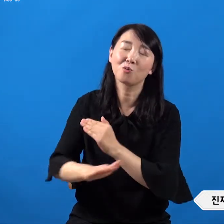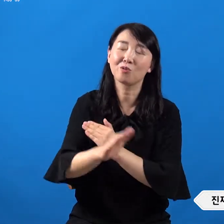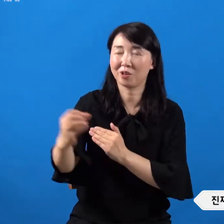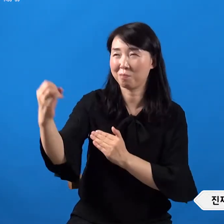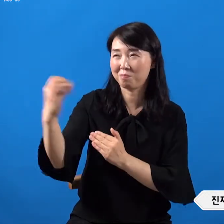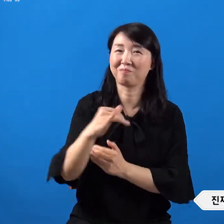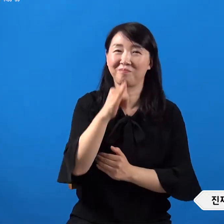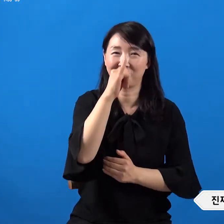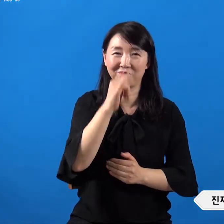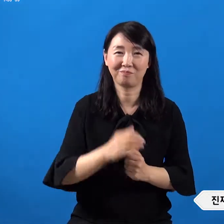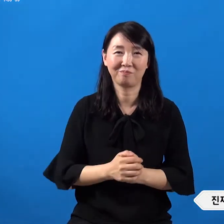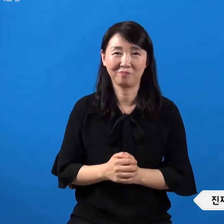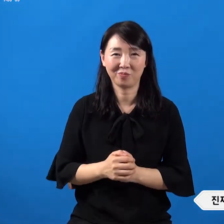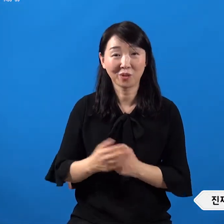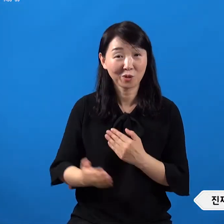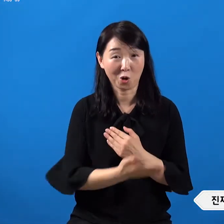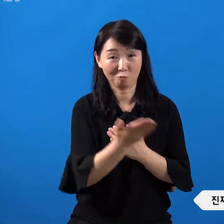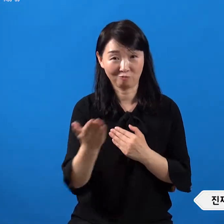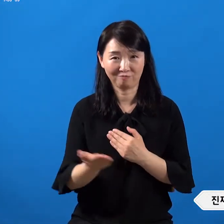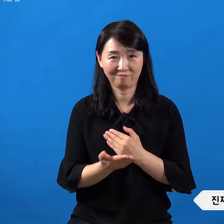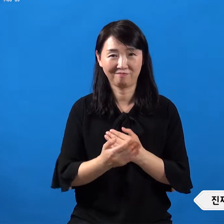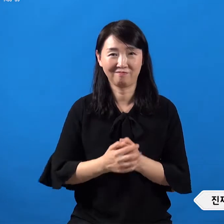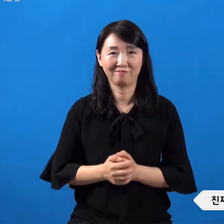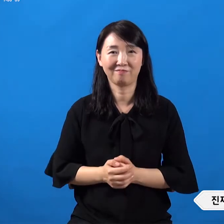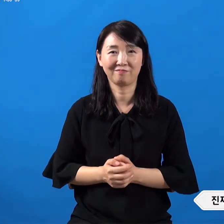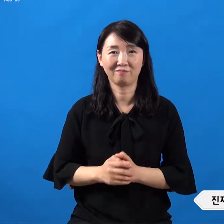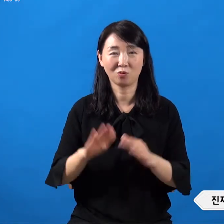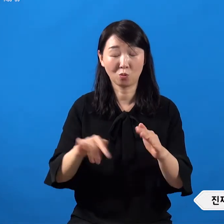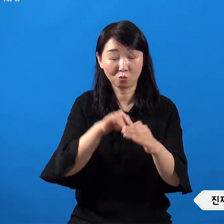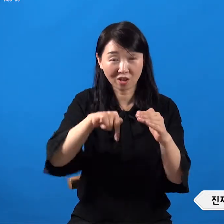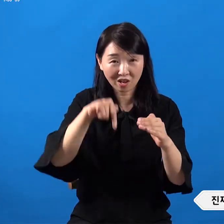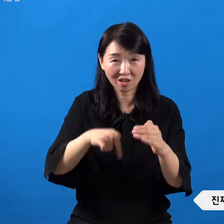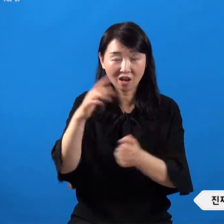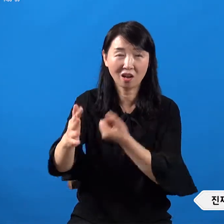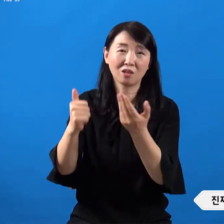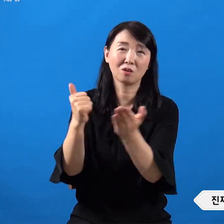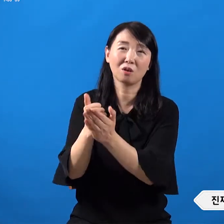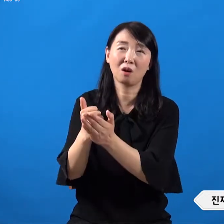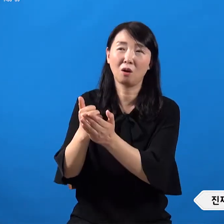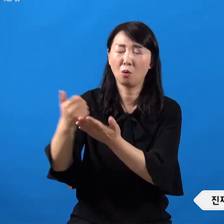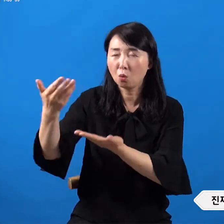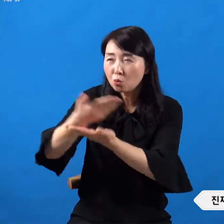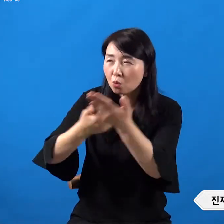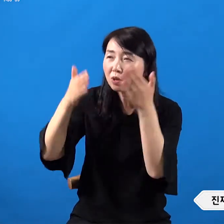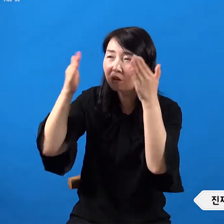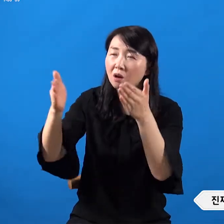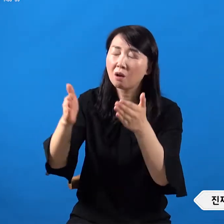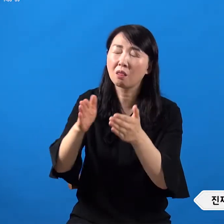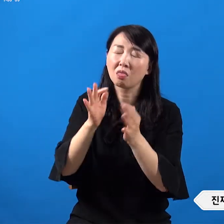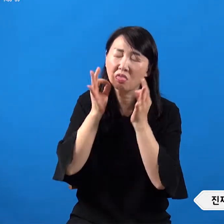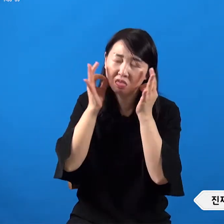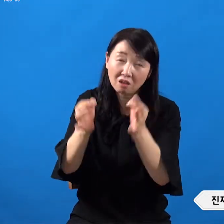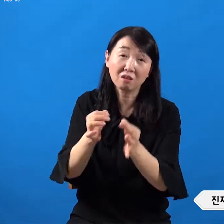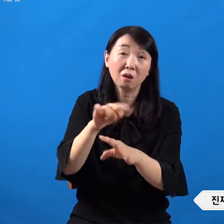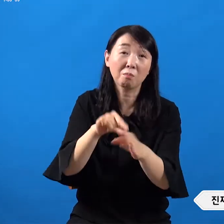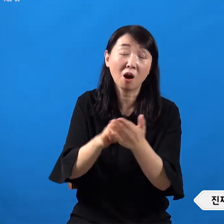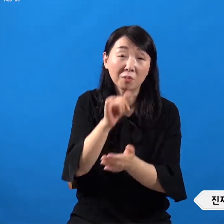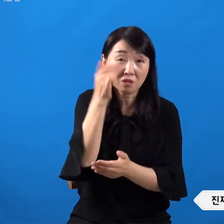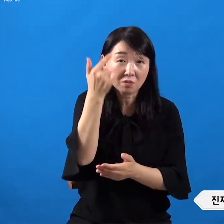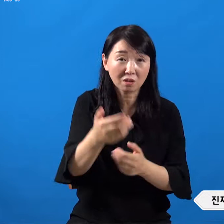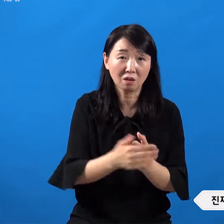말씀하고 있습니다. 사랑하는 여러분, 오늘 우리 가운데 그렇게 하나님과의 교제를 향한 갈망이